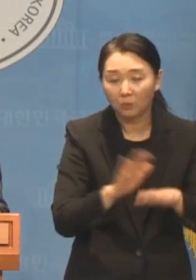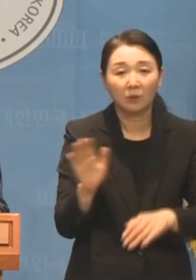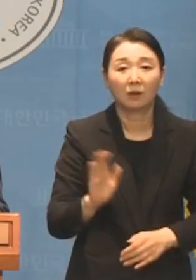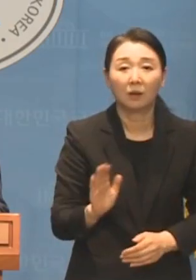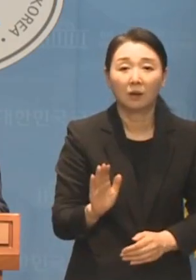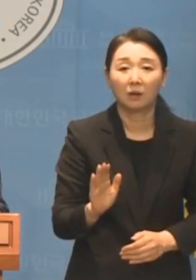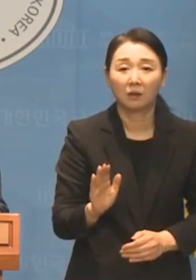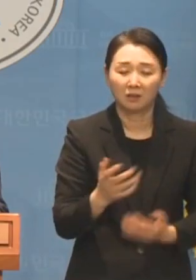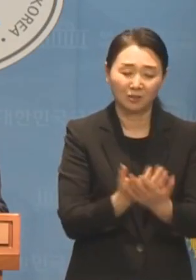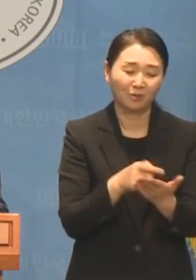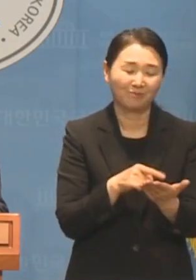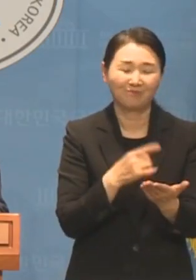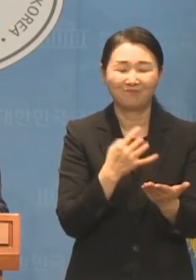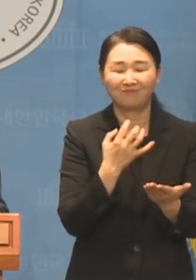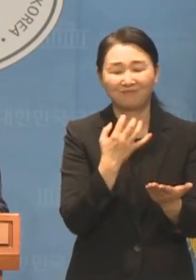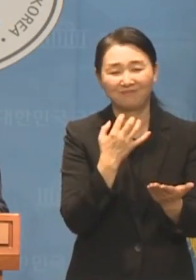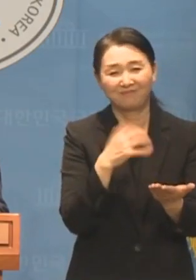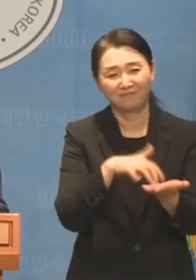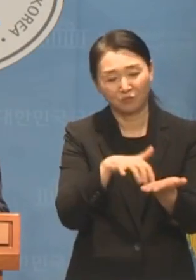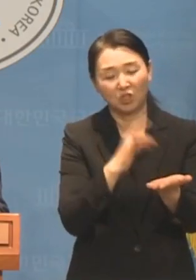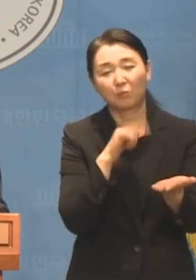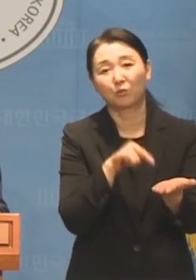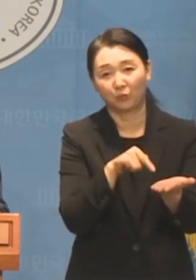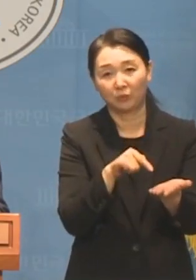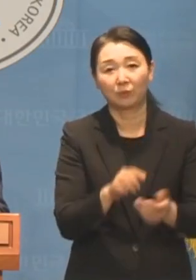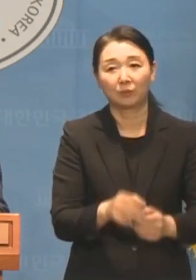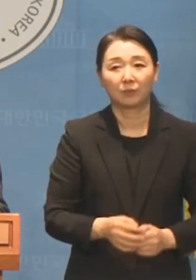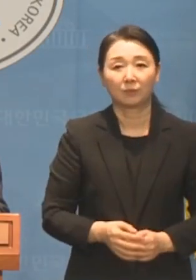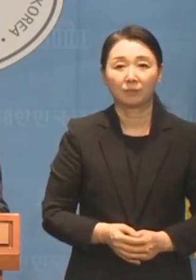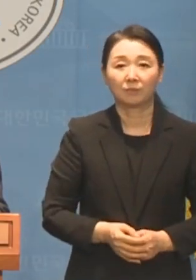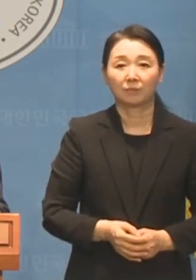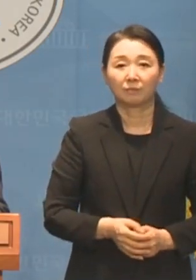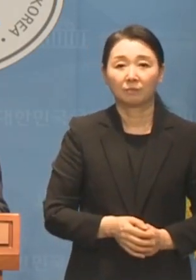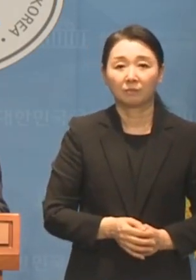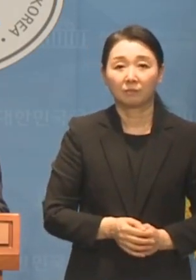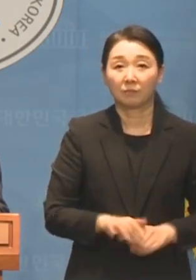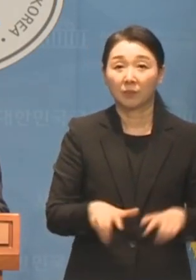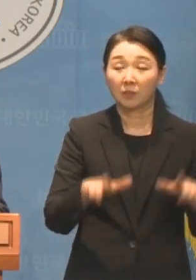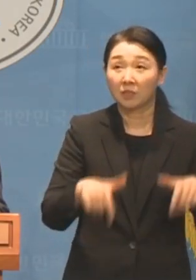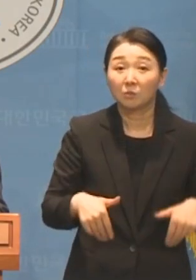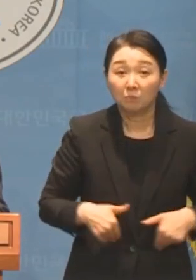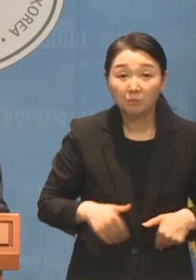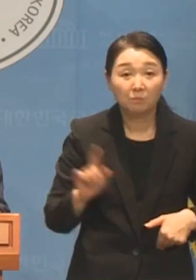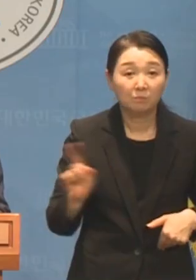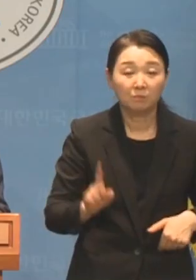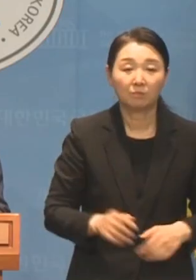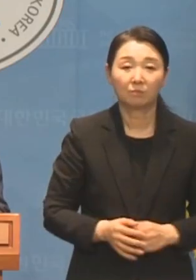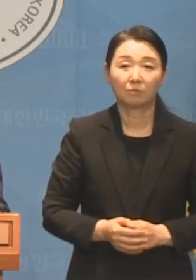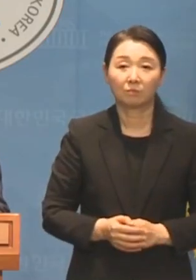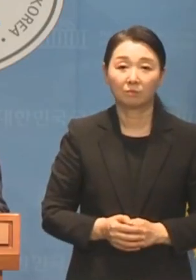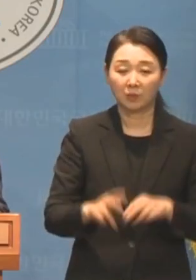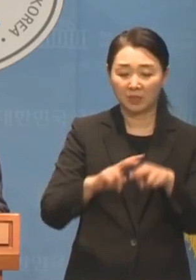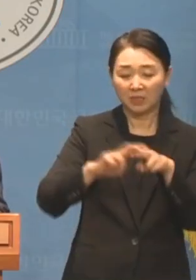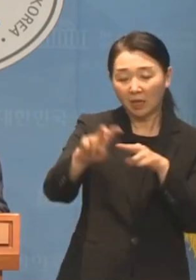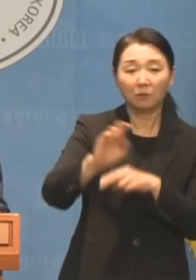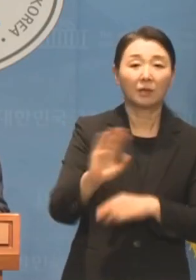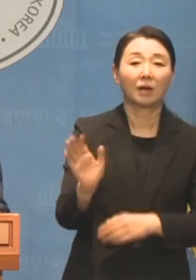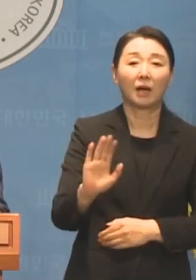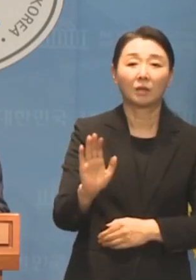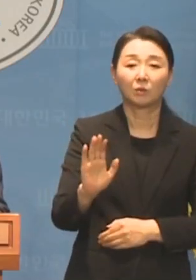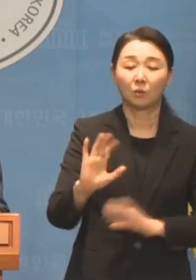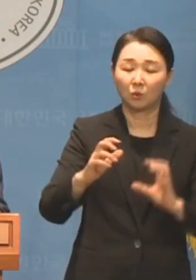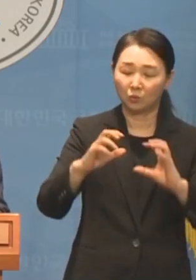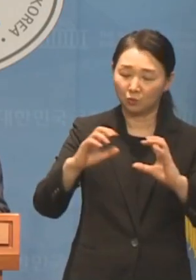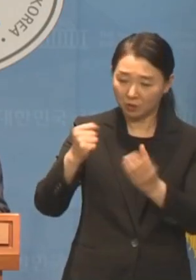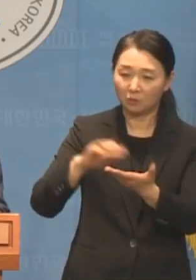아니라 서류상의 숫자 노름뿐입니다. 지금 필요한 건 케이블카가 아니라